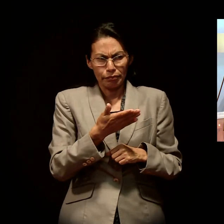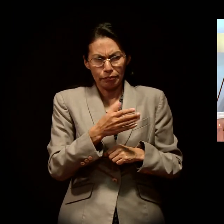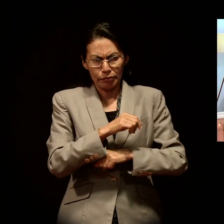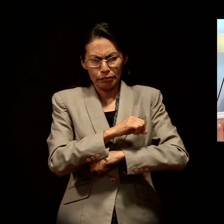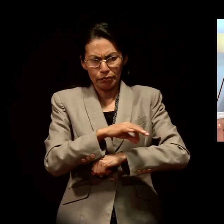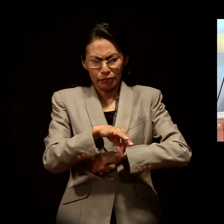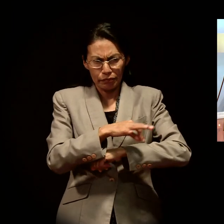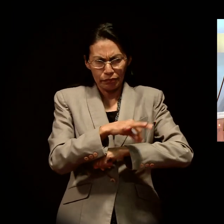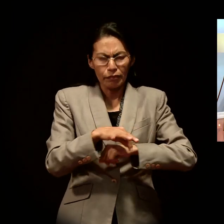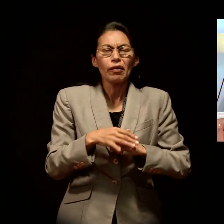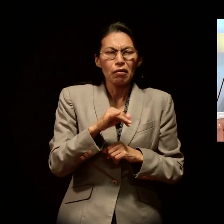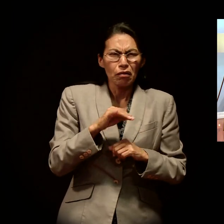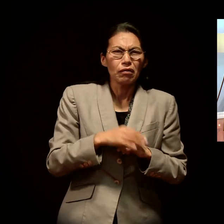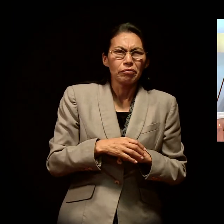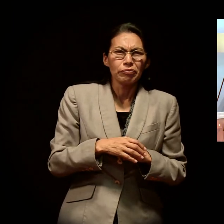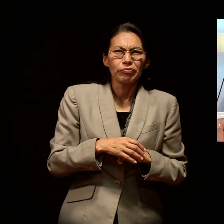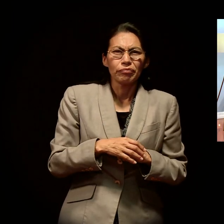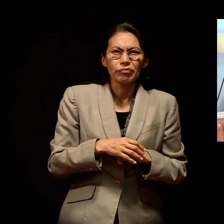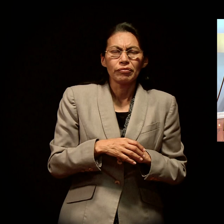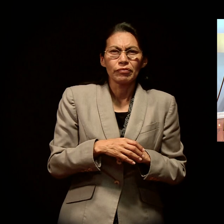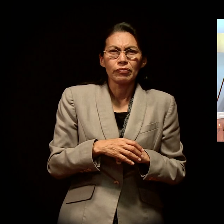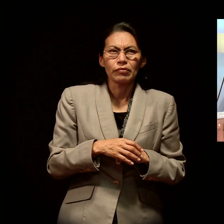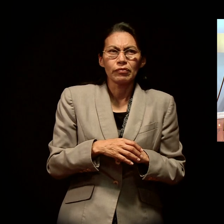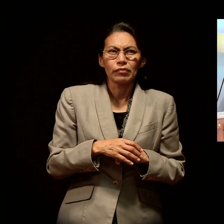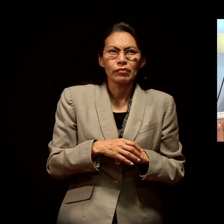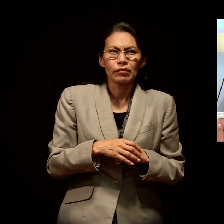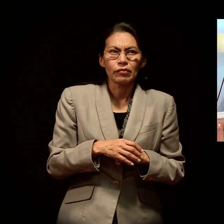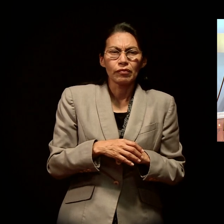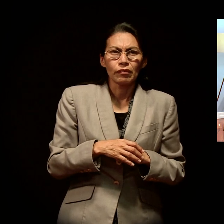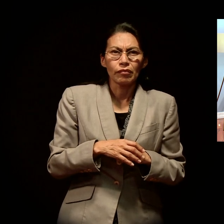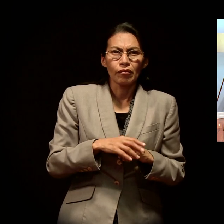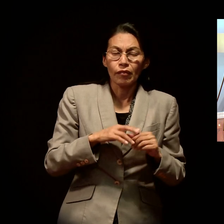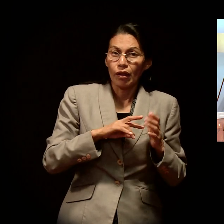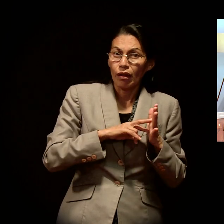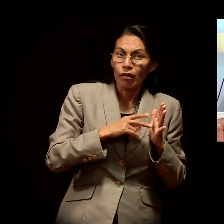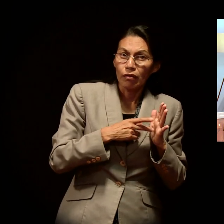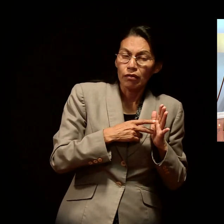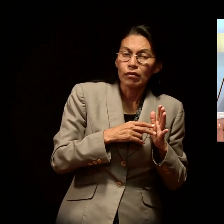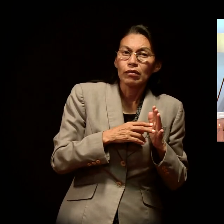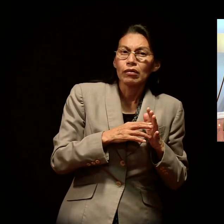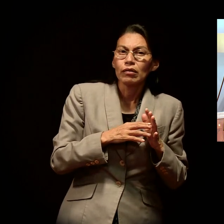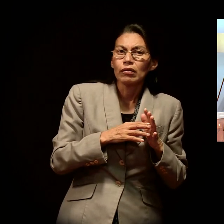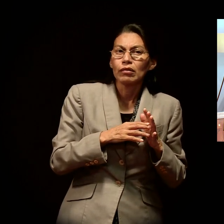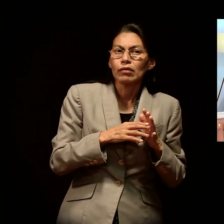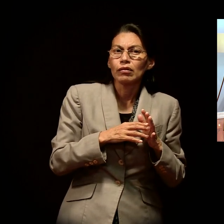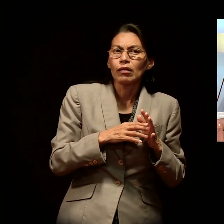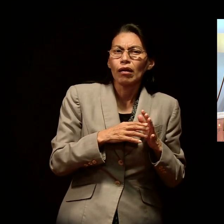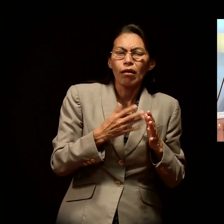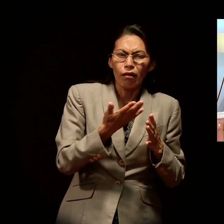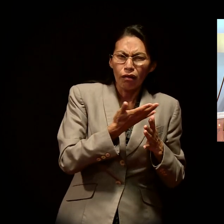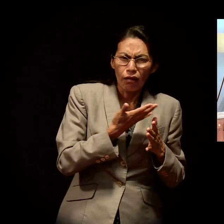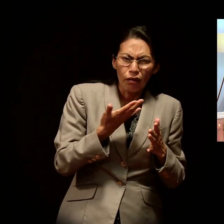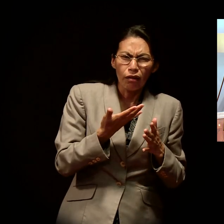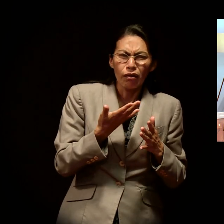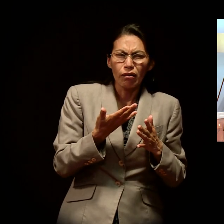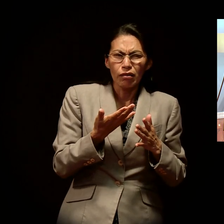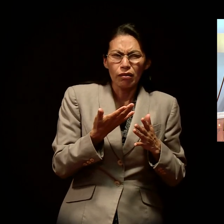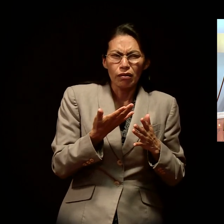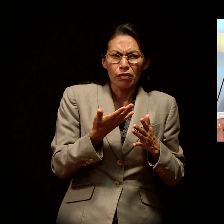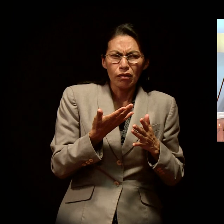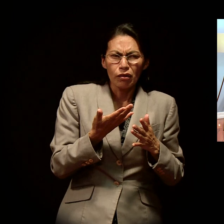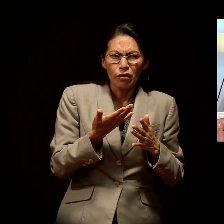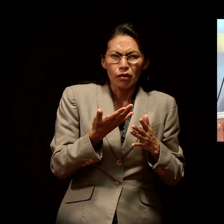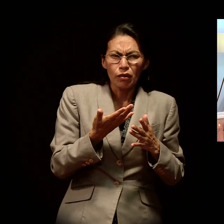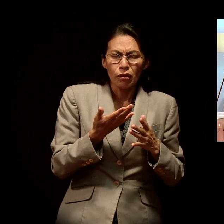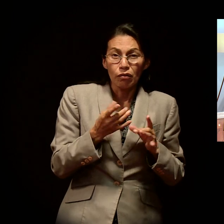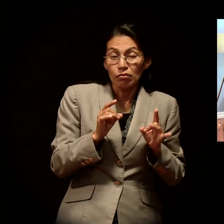allí y yo era administrador sí había una directora también entonces en una ocasión uno